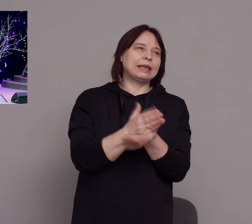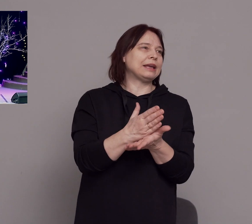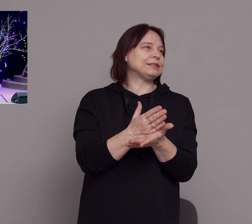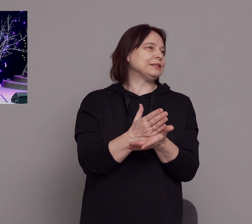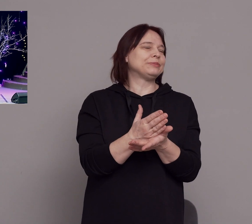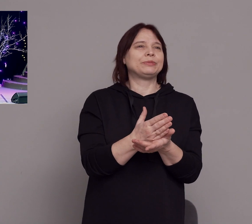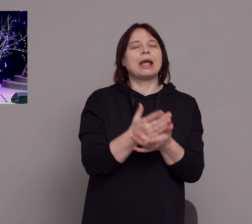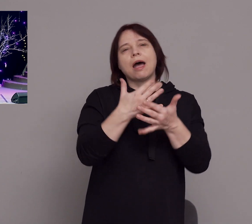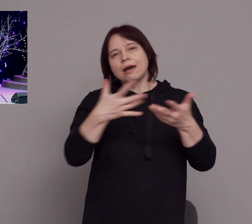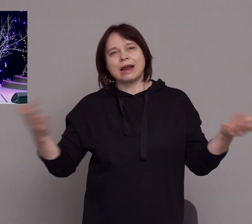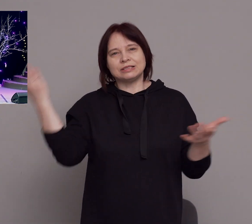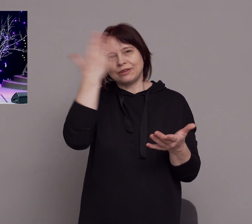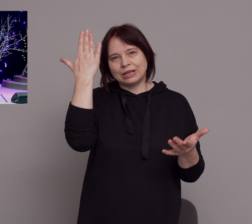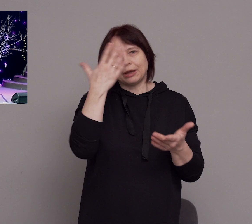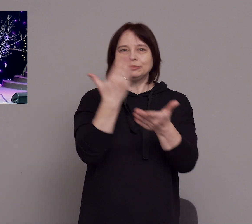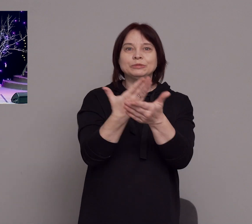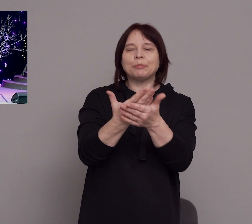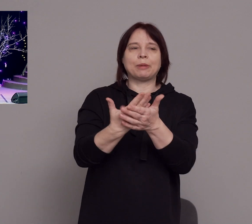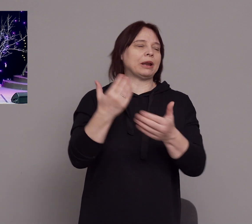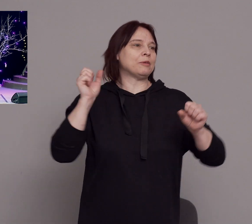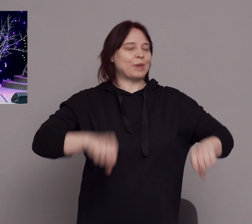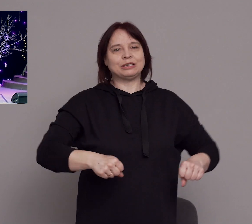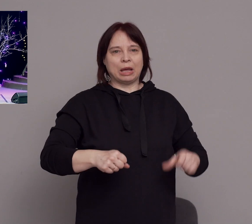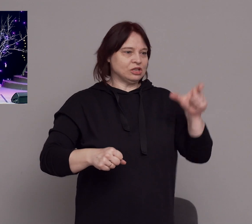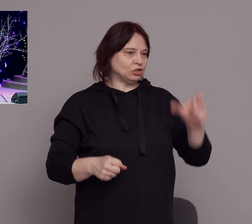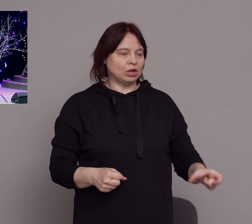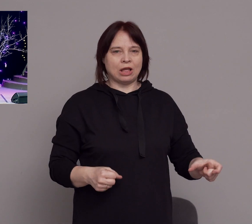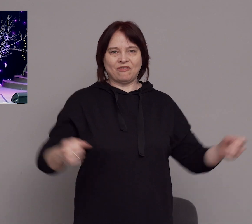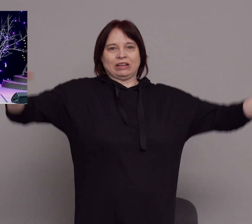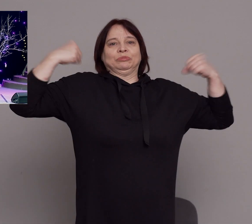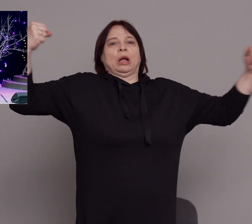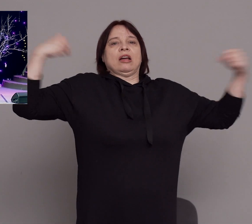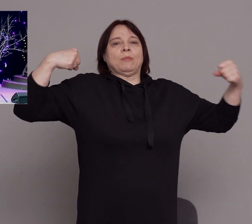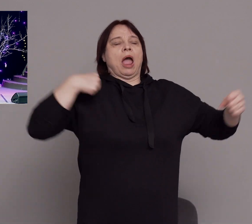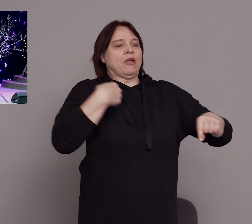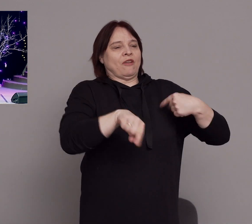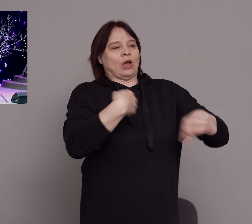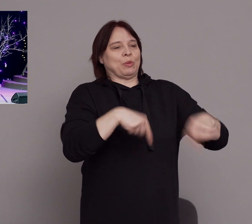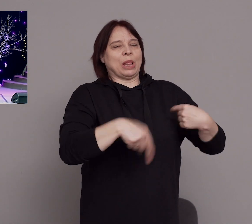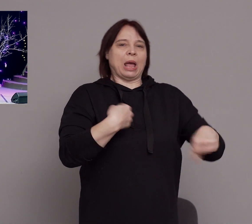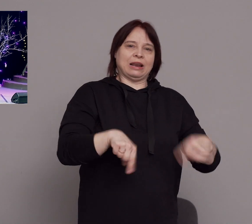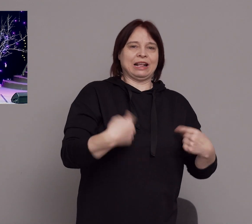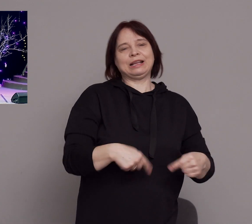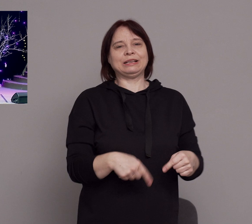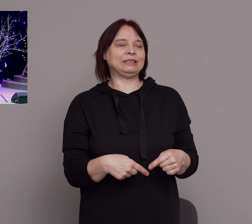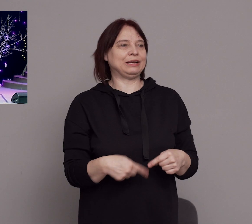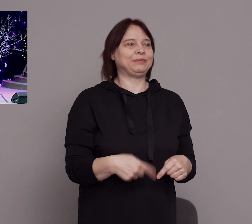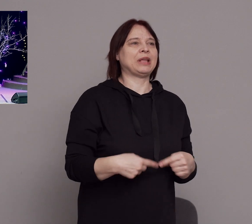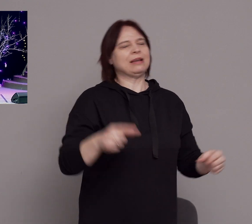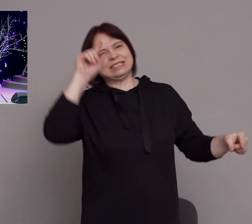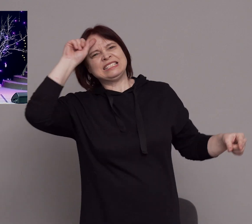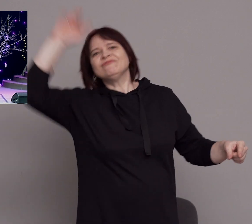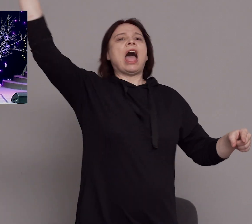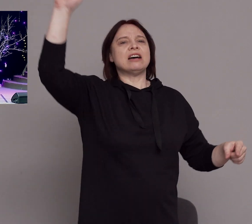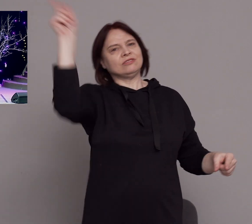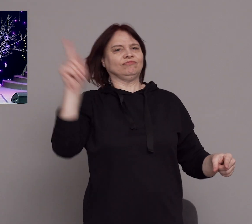играют, это могут быть даже лучшие футболисты, они переодеваются в обычных людей, приходят на футбольное поле, приходят там,